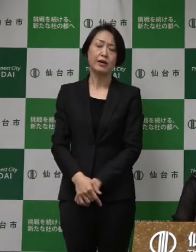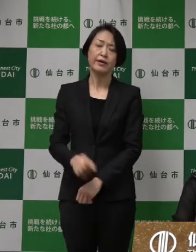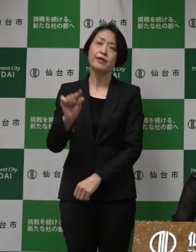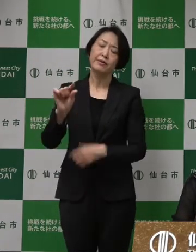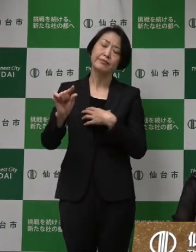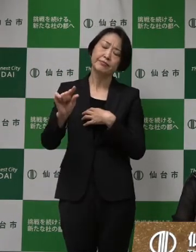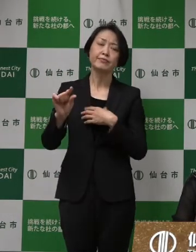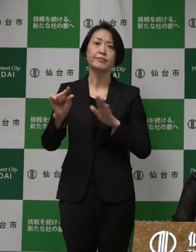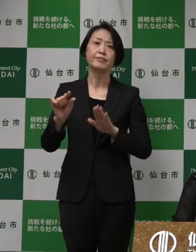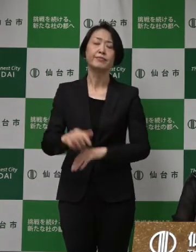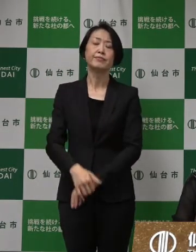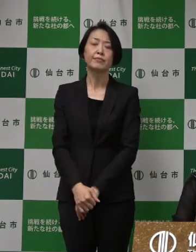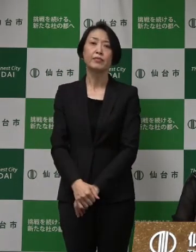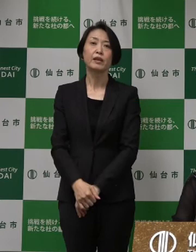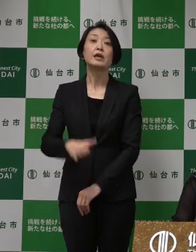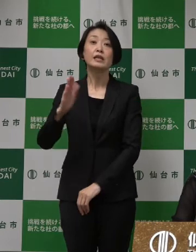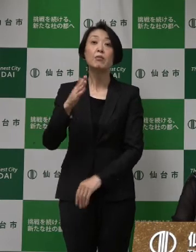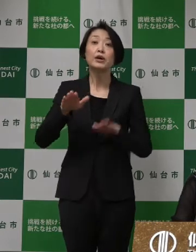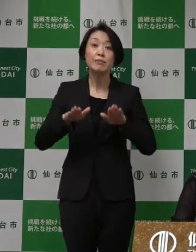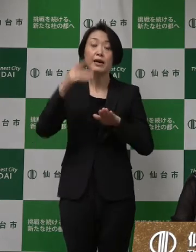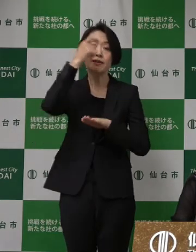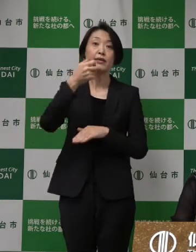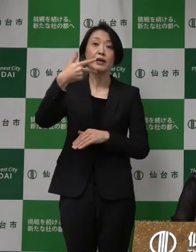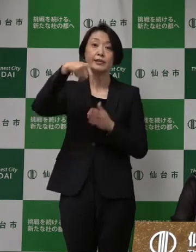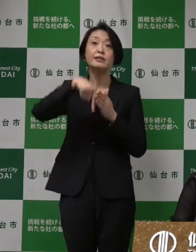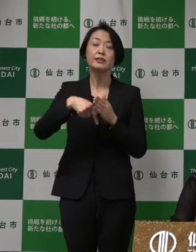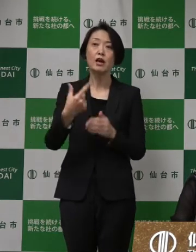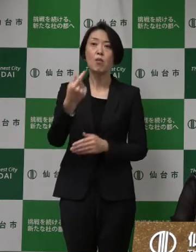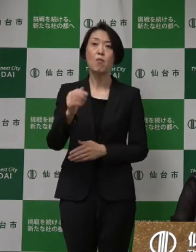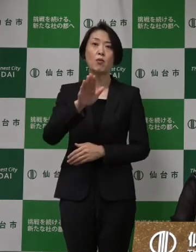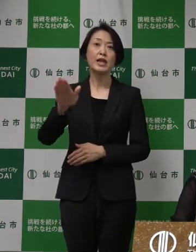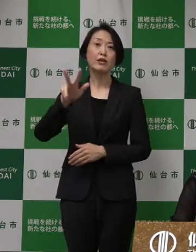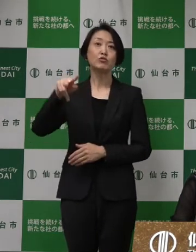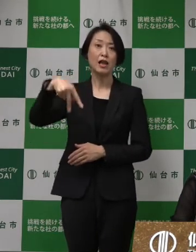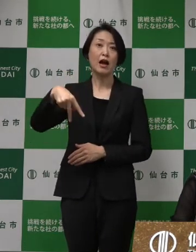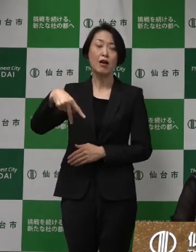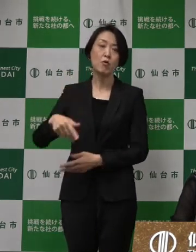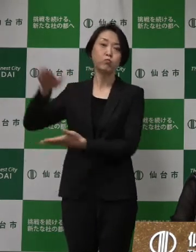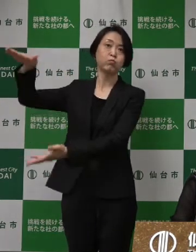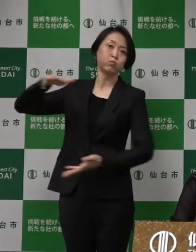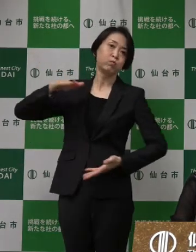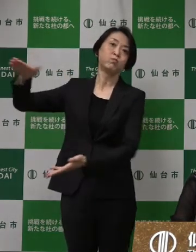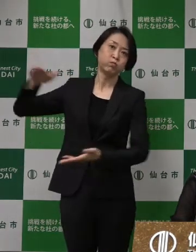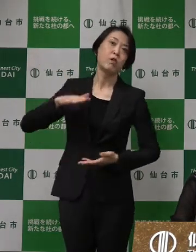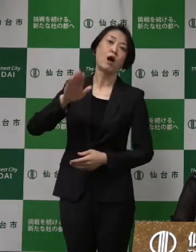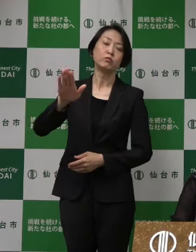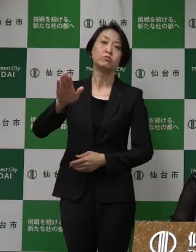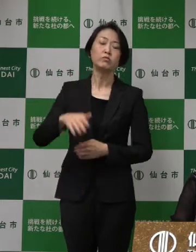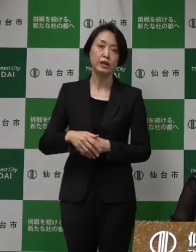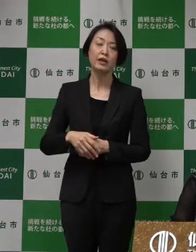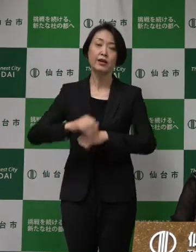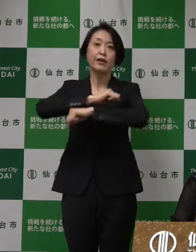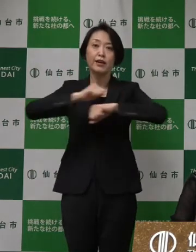ただ仙台市内モデルナの供給も随分されていまして、淀橋の大規模接種もモデルナ使っていますし、それから職域接種も相